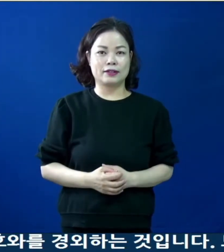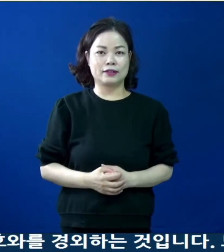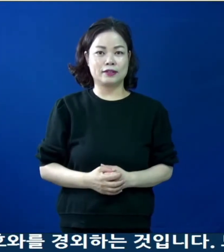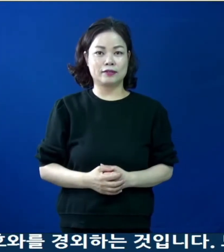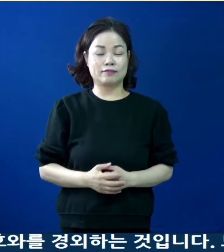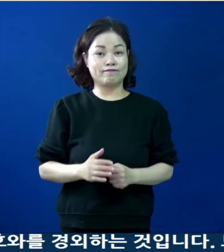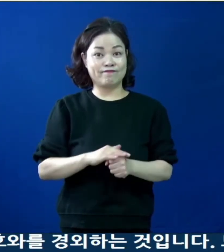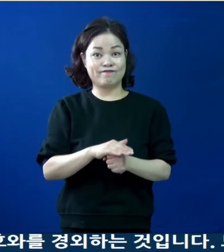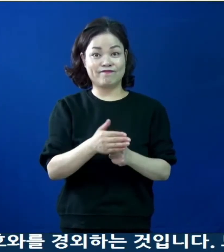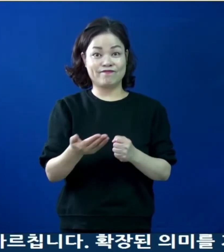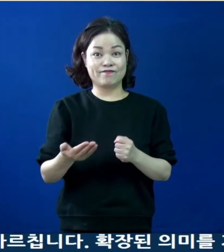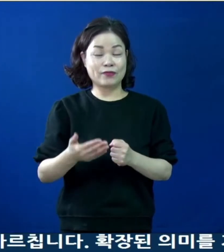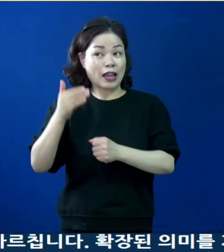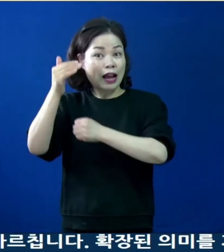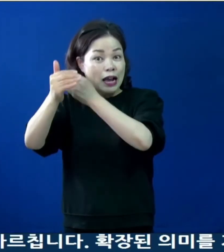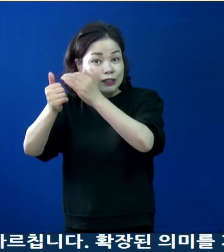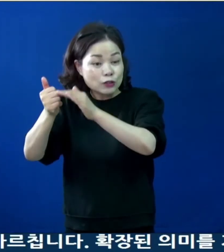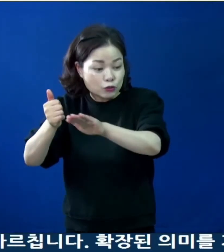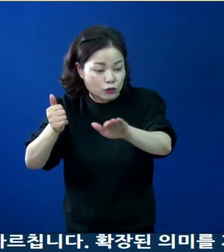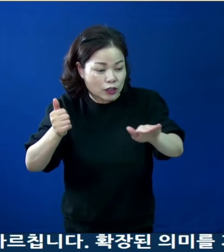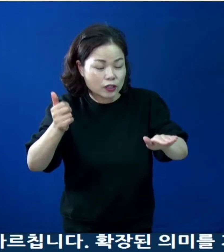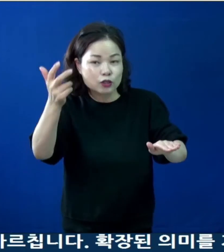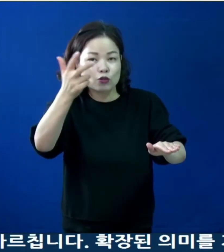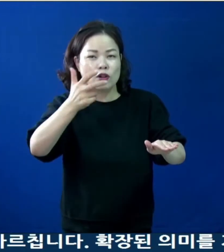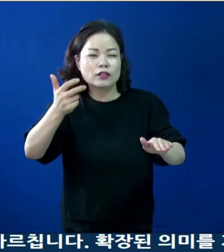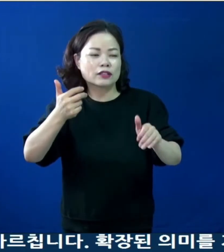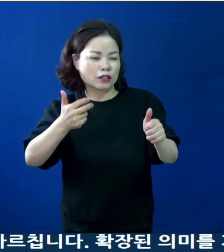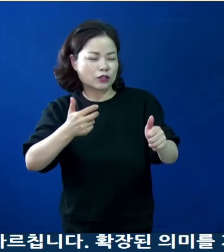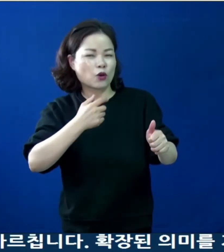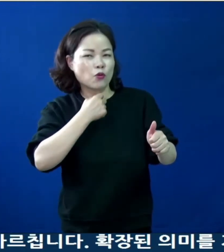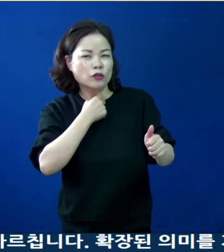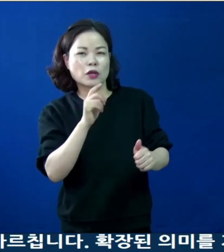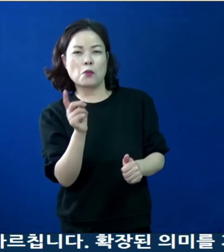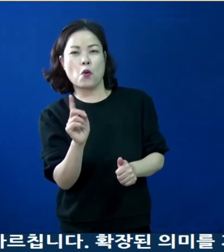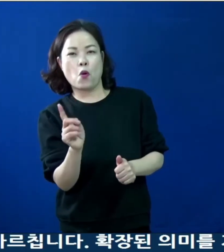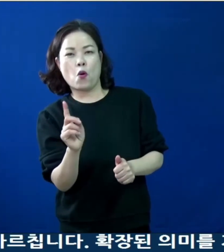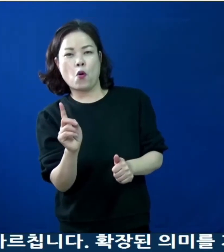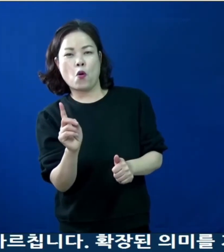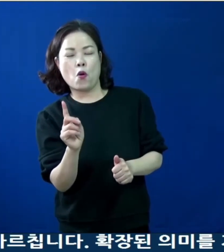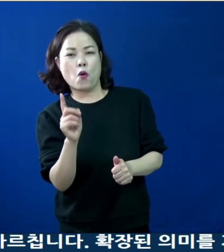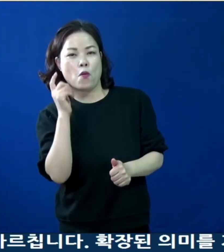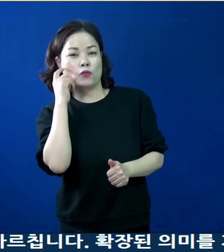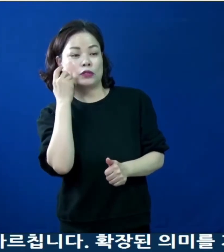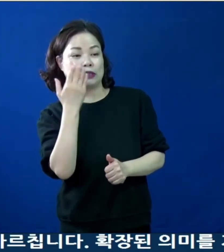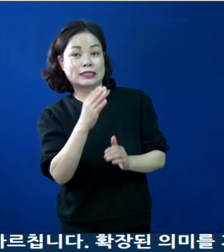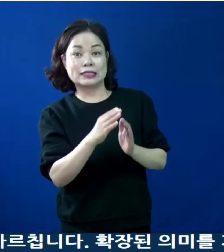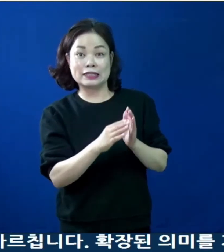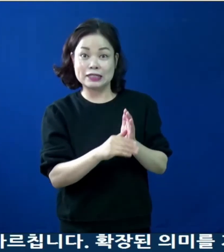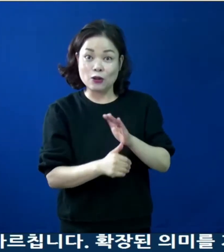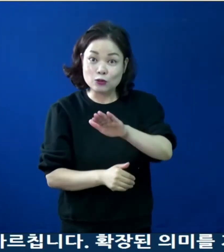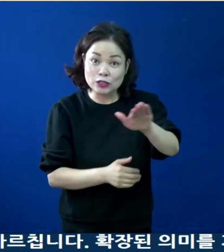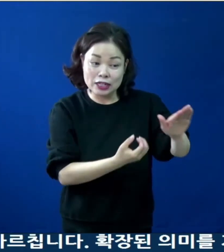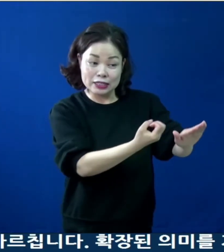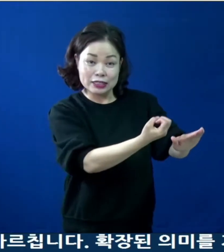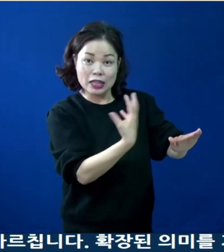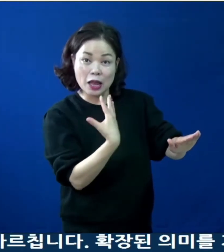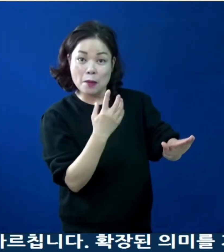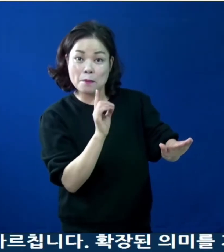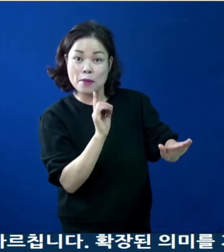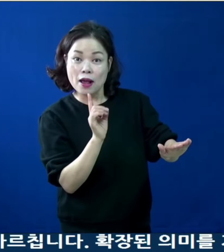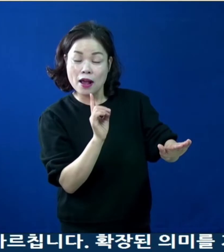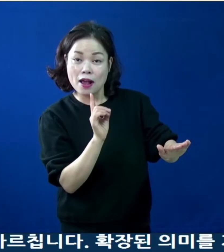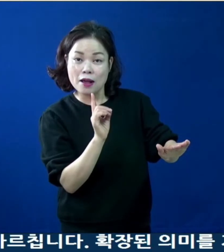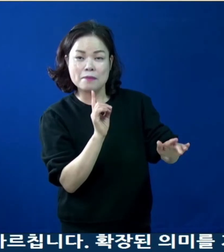사랑하는 여러분, 하나님께서 우리에게 여호와께서 너에게 요구하는 것이 무엇이냐라고 물으실 때 우리가 대답할 말들을